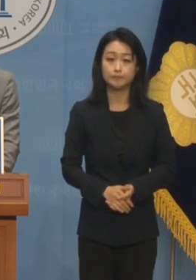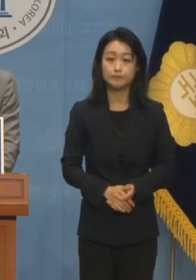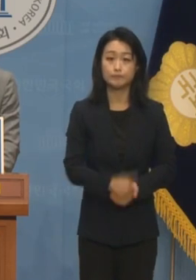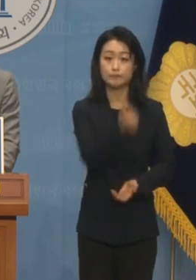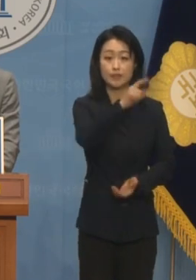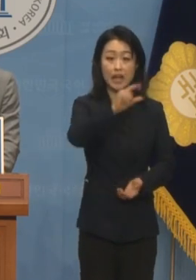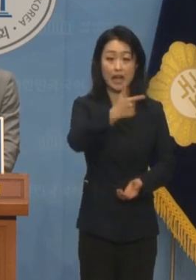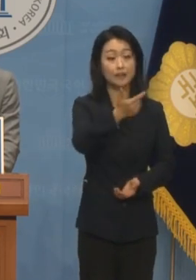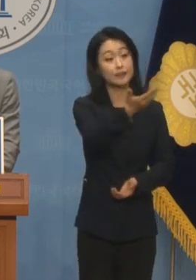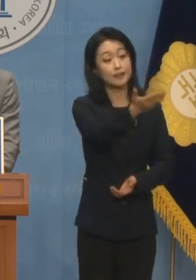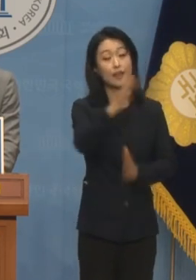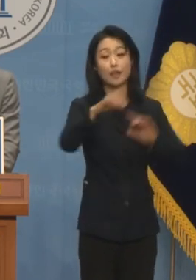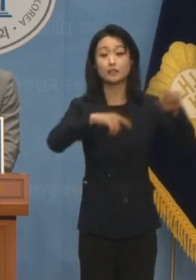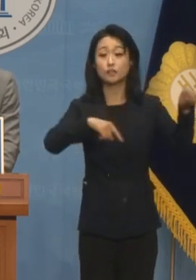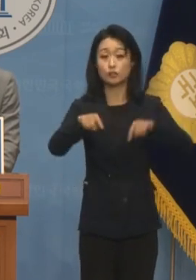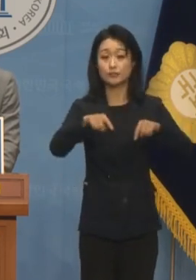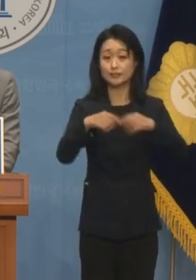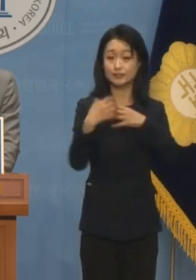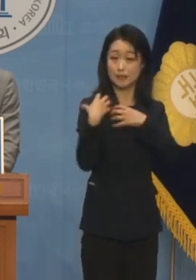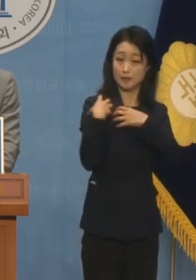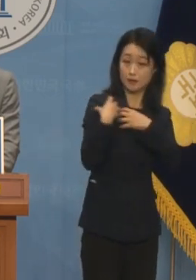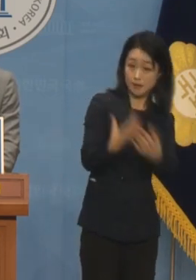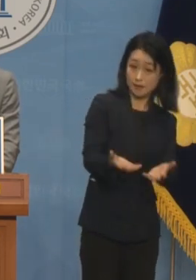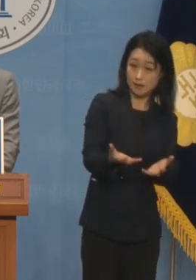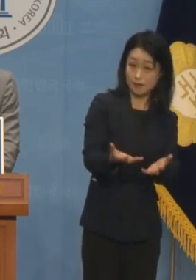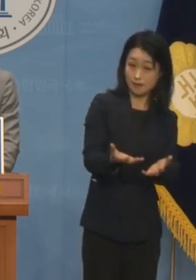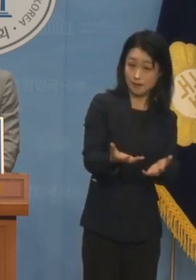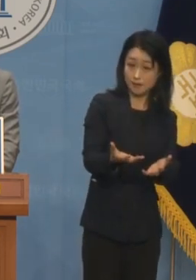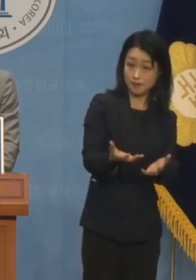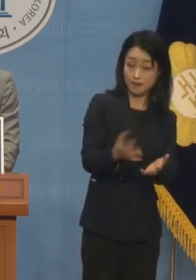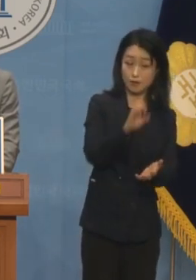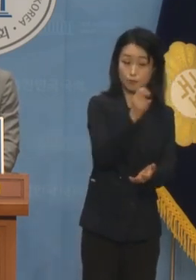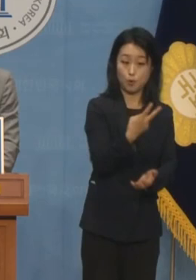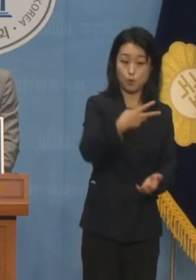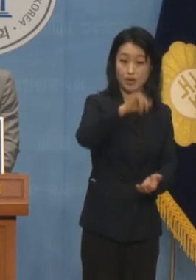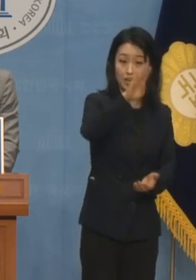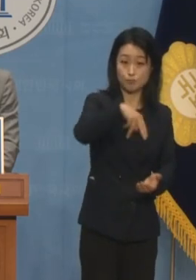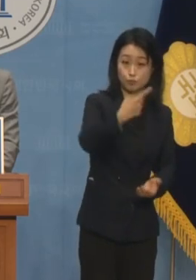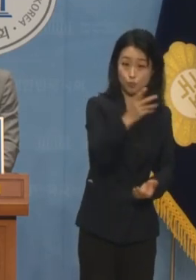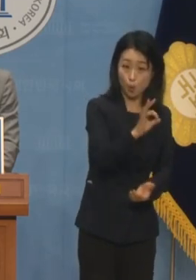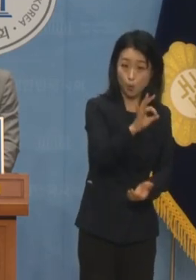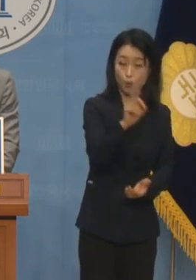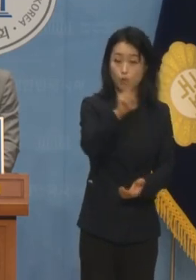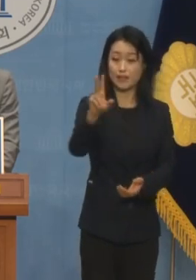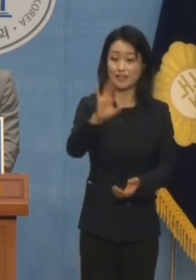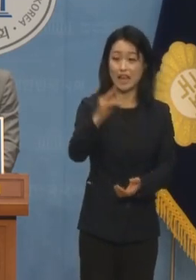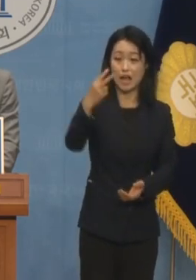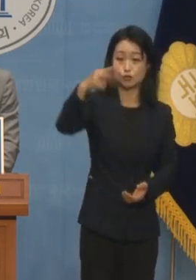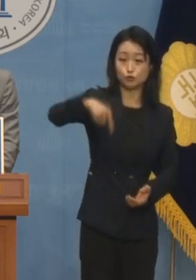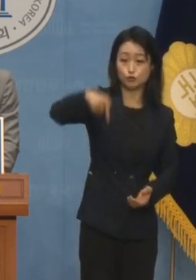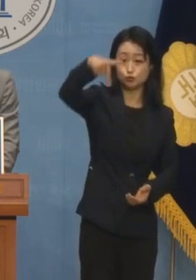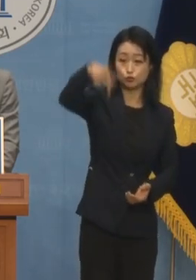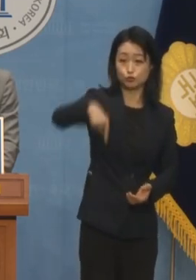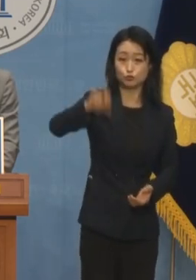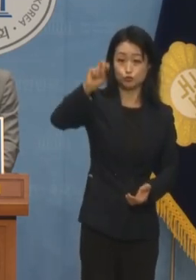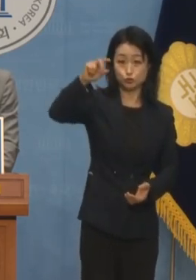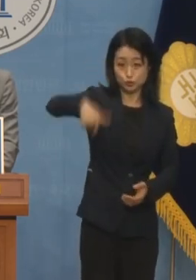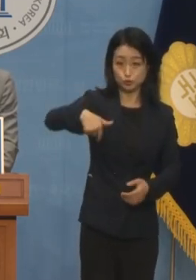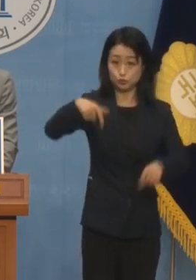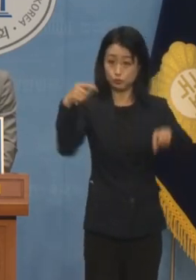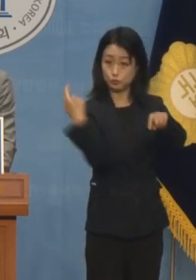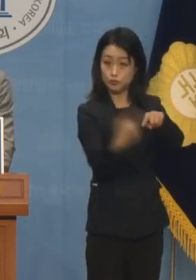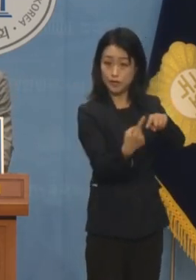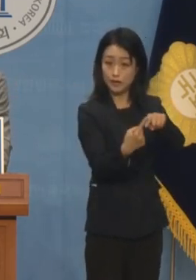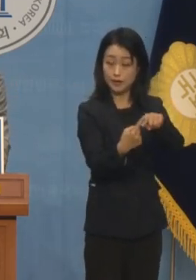한동훈의 정치란 책임지지 않아도 되는 표리부동, 양두구육과 같은 것입니까?